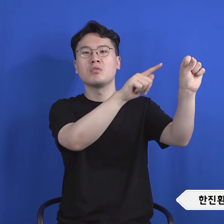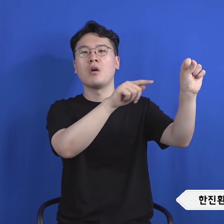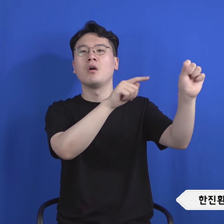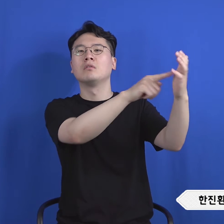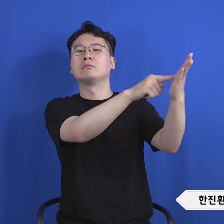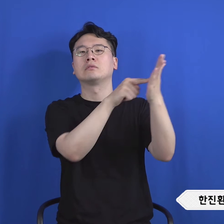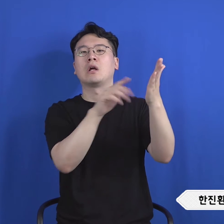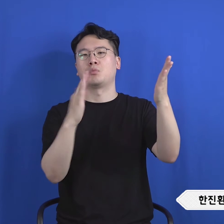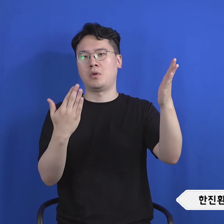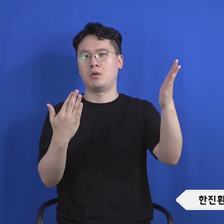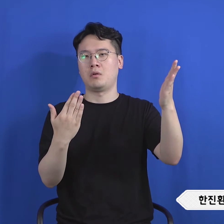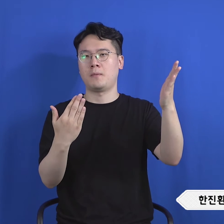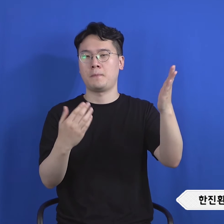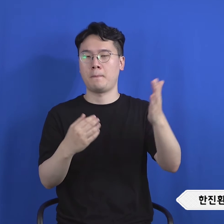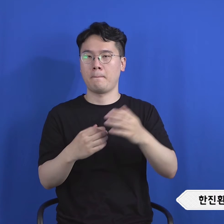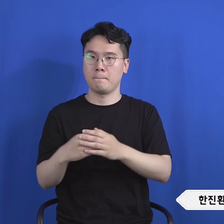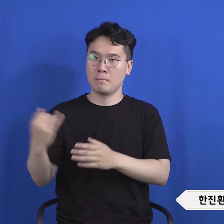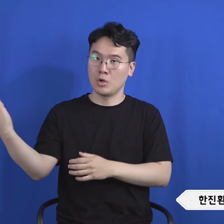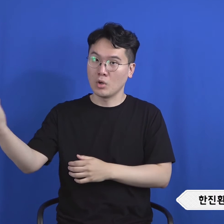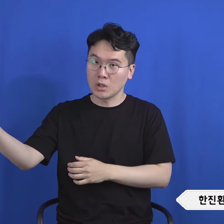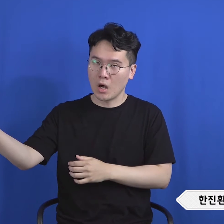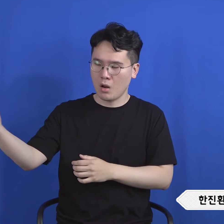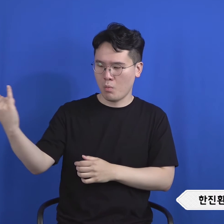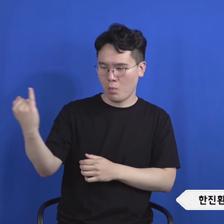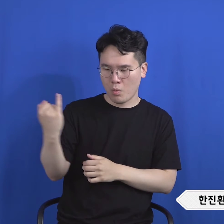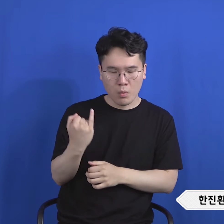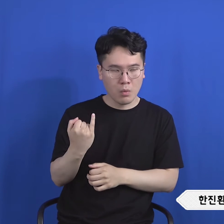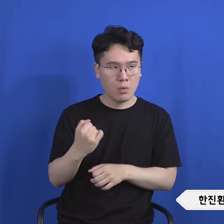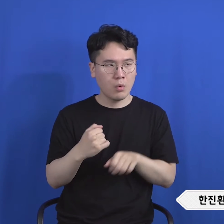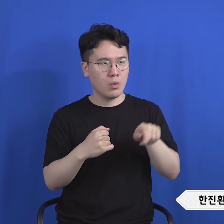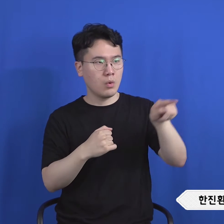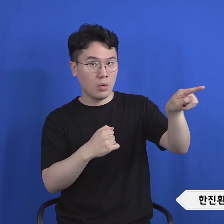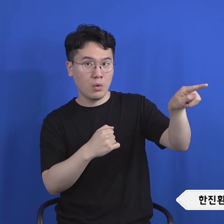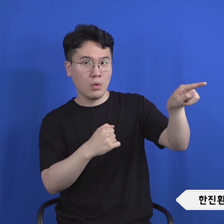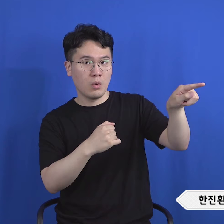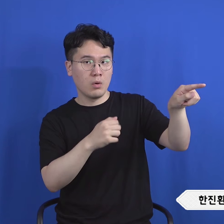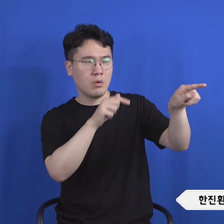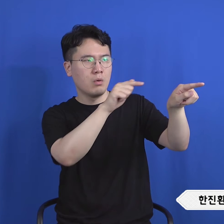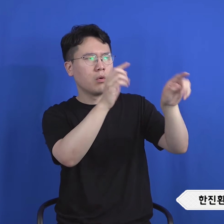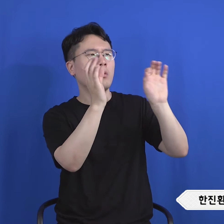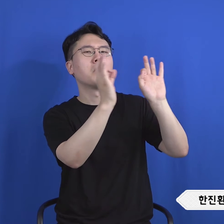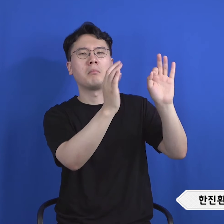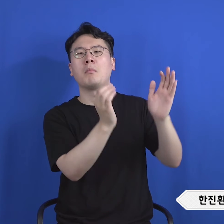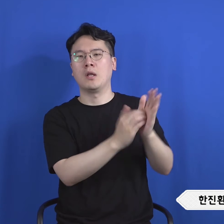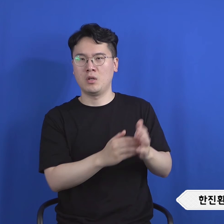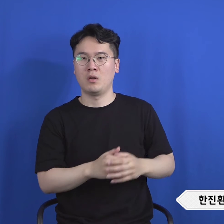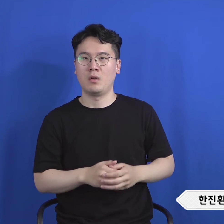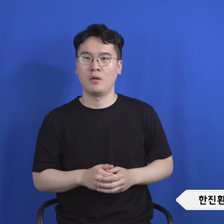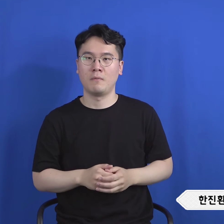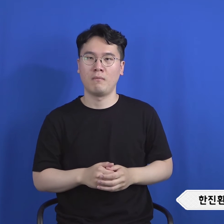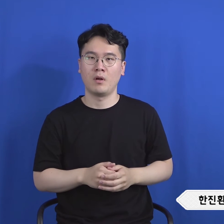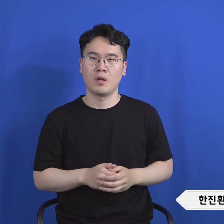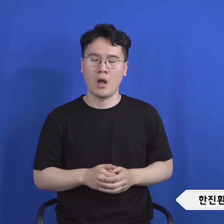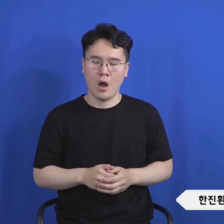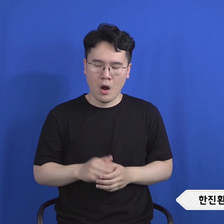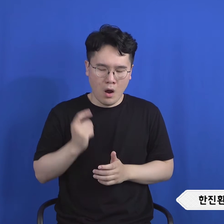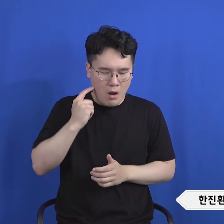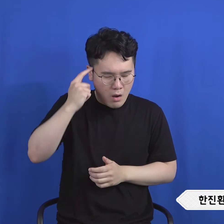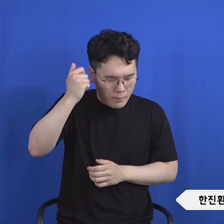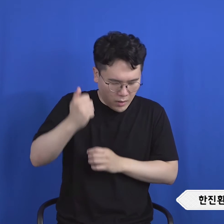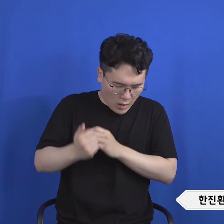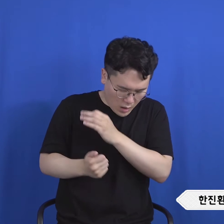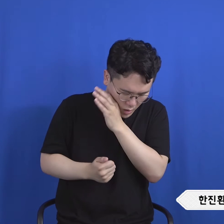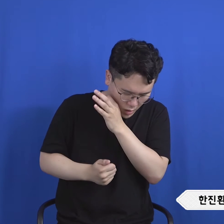아내가 달려왔습니다. 그 뻥하게 뚫려있는 구멍을 보았습니다. 그러니까 아내 보기에도